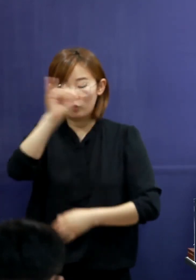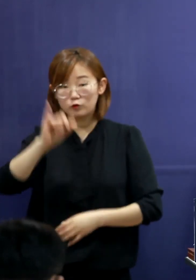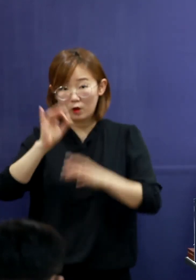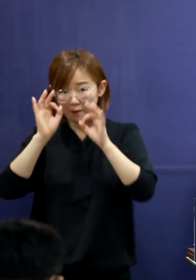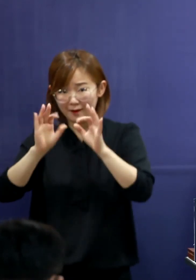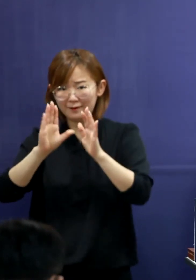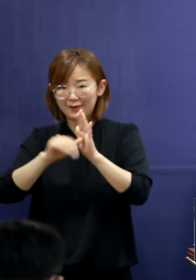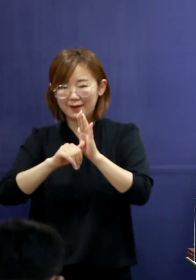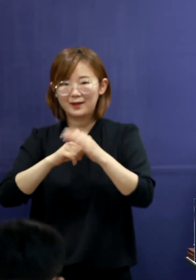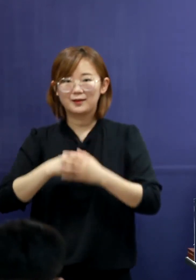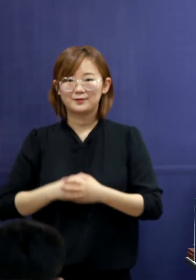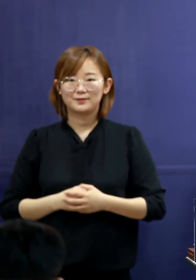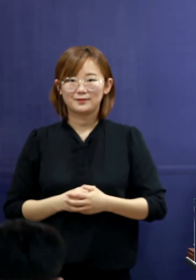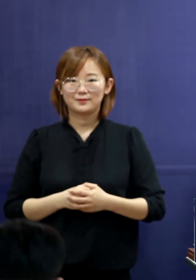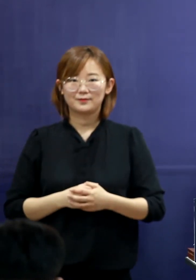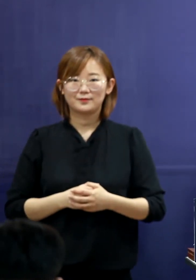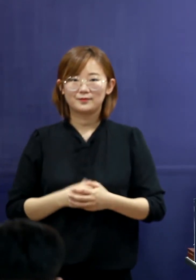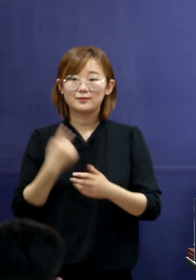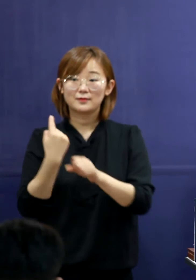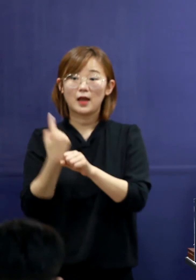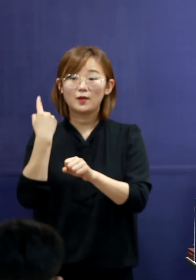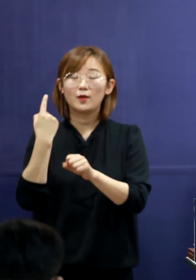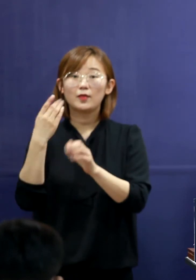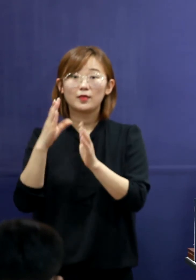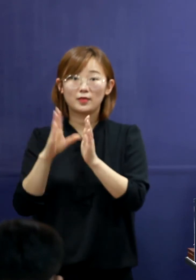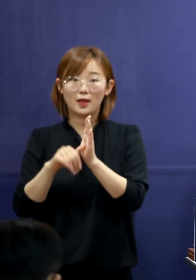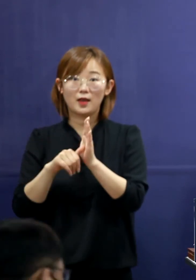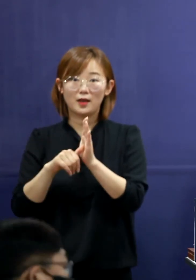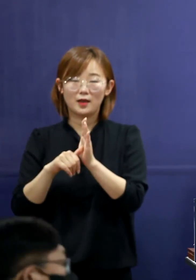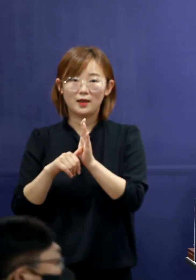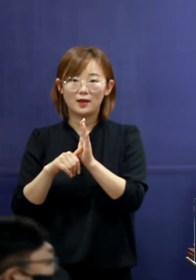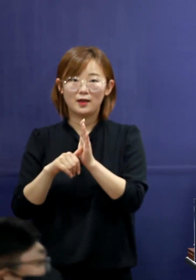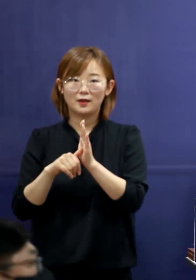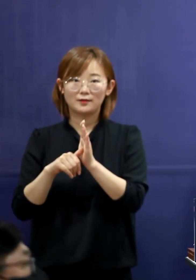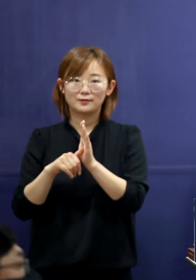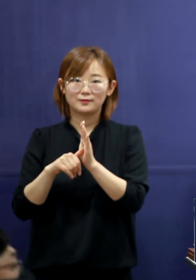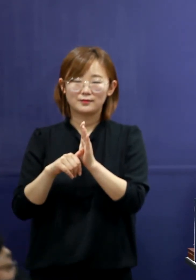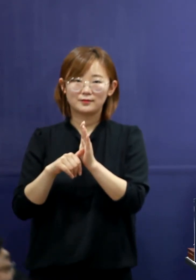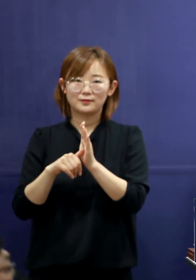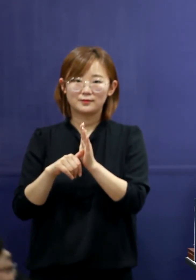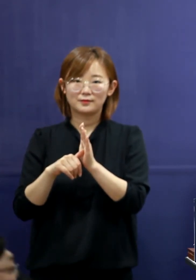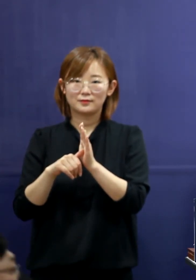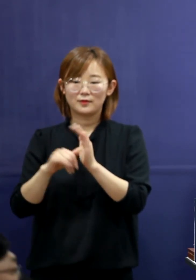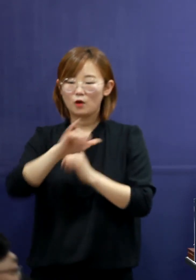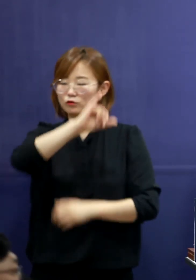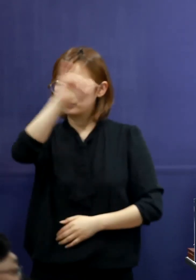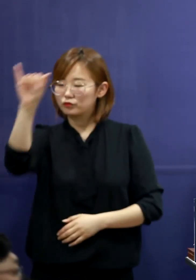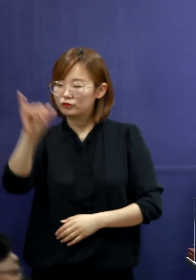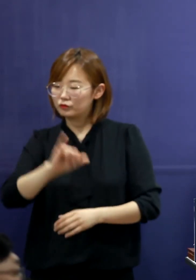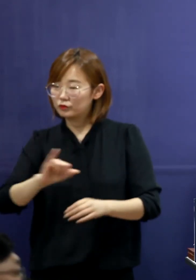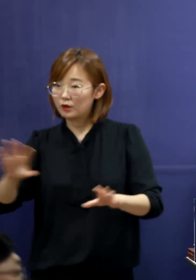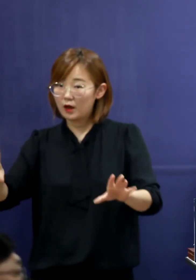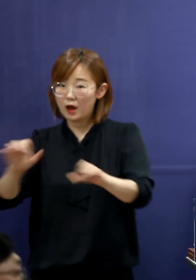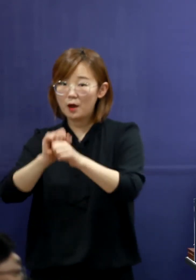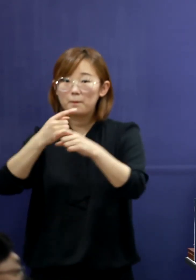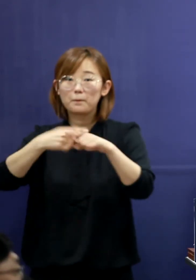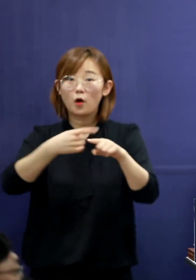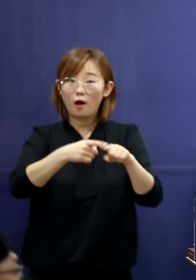프로젝트는 작년도에 전국 도시재생에 대해서 전국적인 사례를 좀 평가를